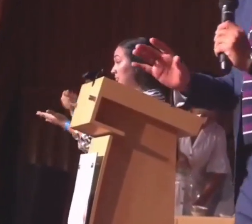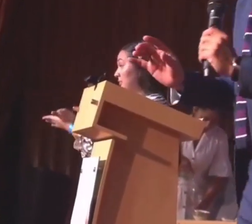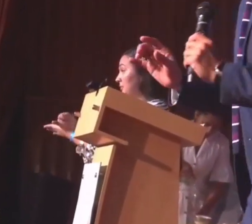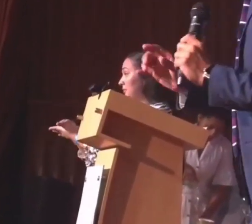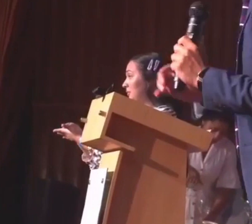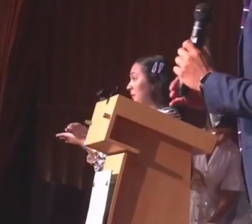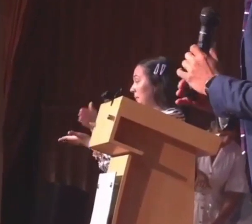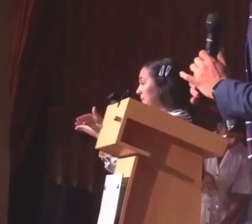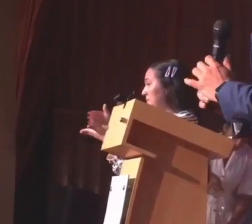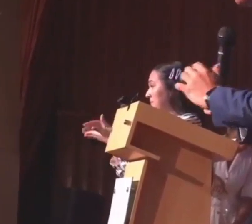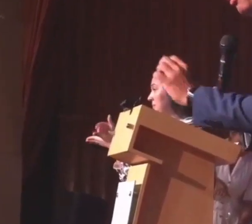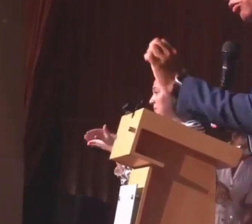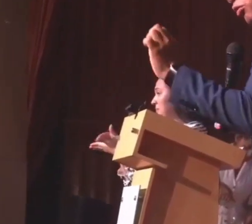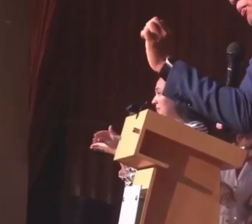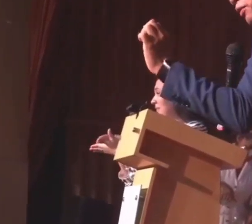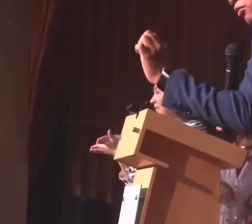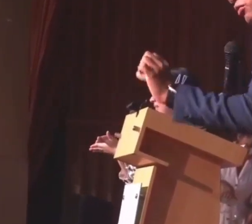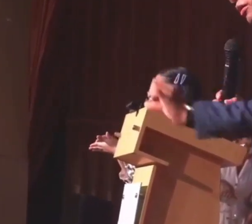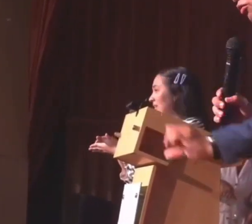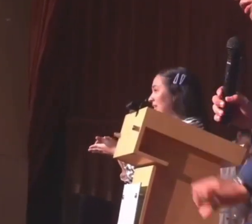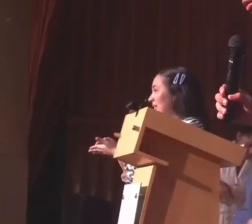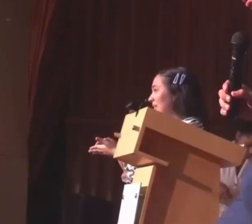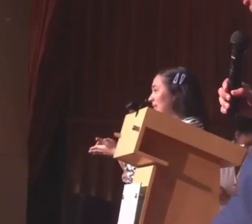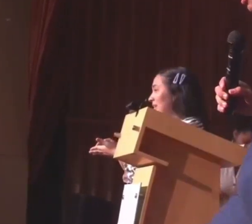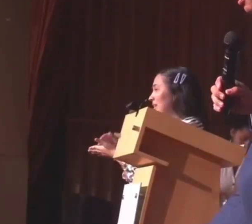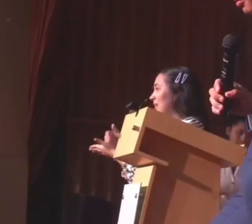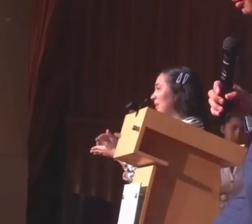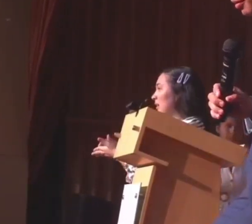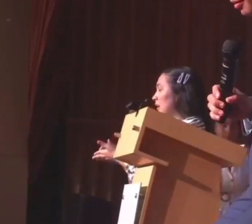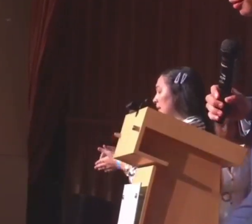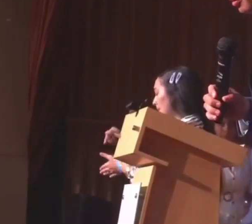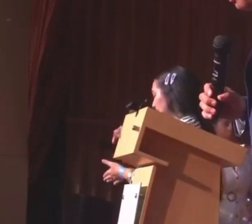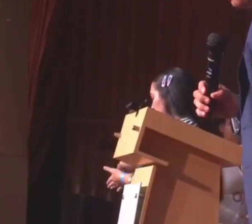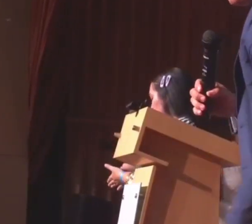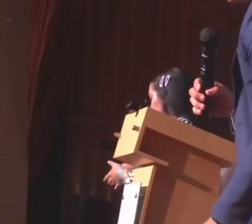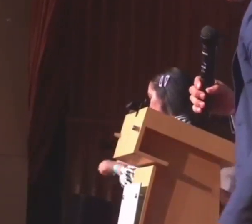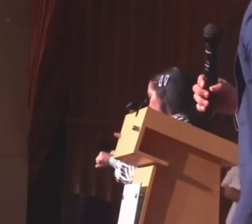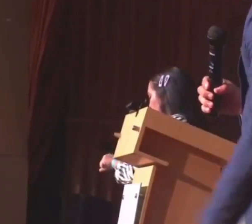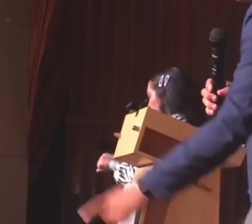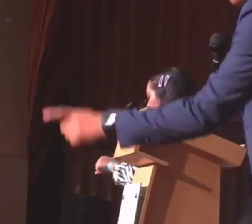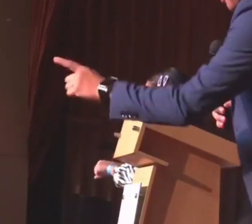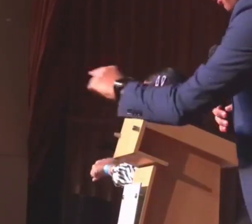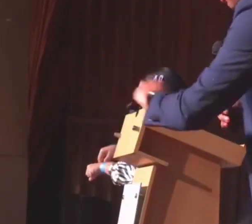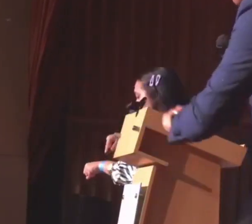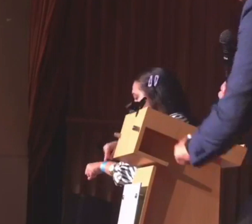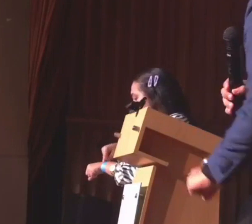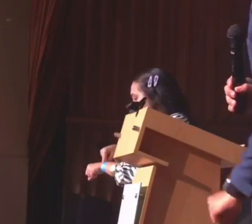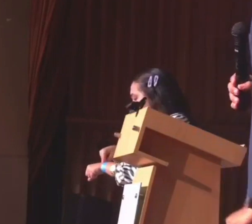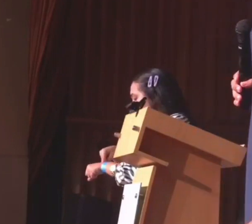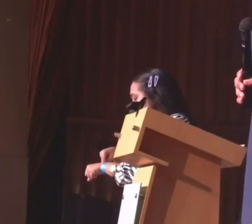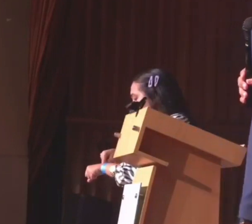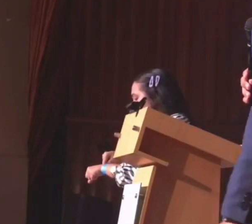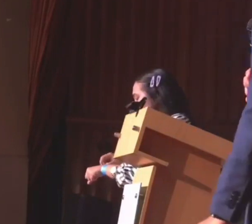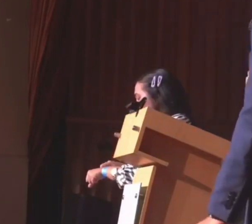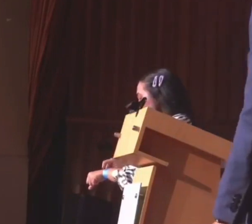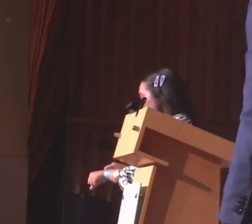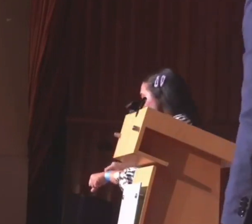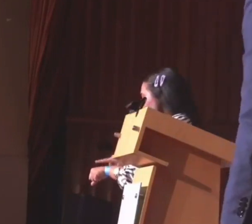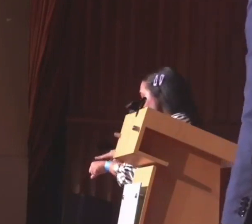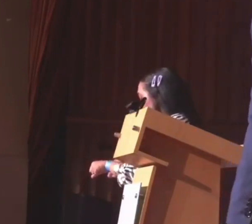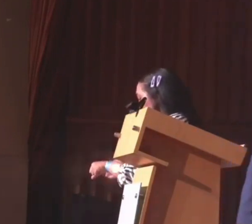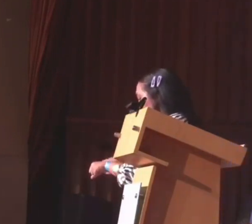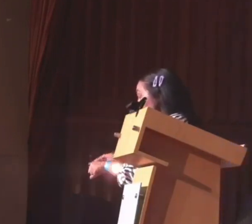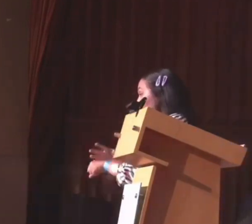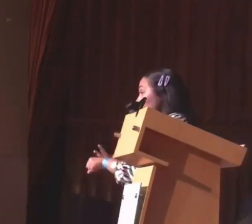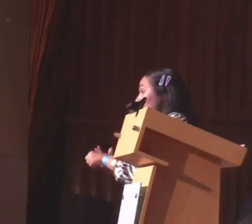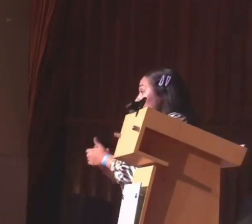que tenían en los talones unos topitos, eran cuadritos. Se volaban estos topitos. Y yo